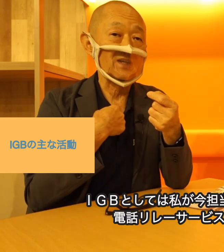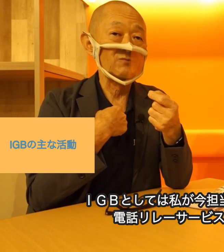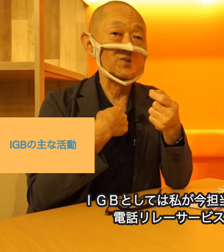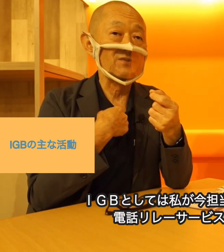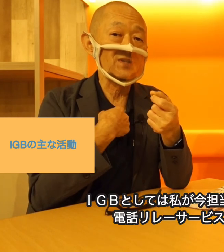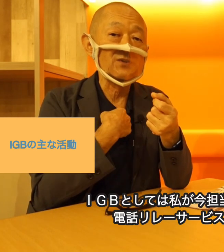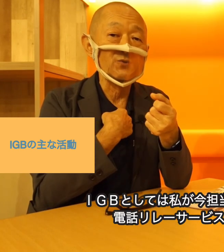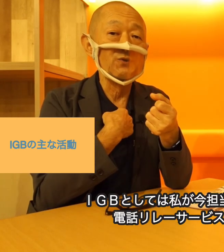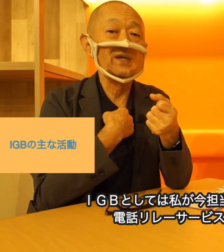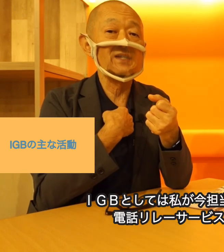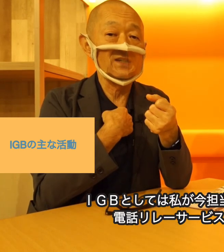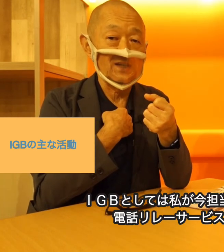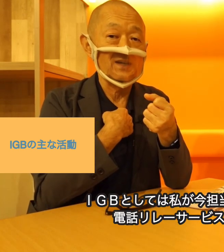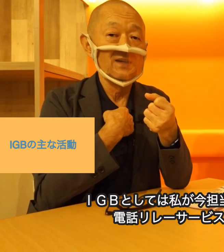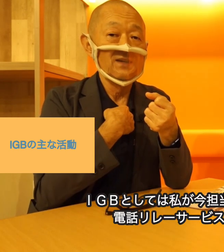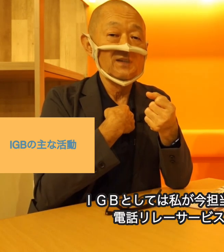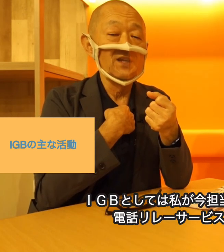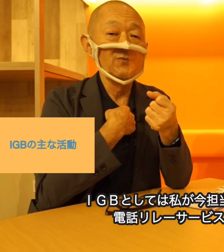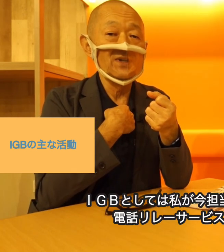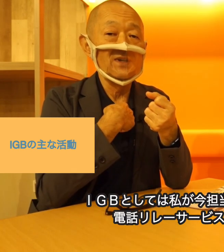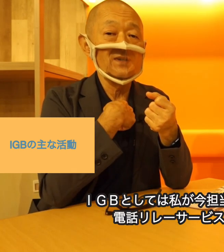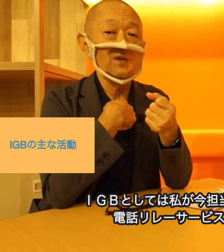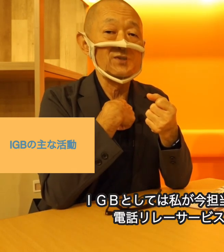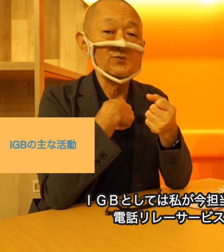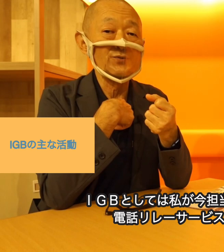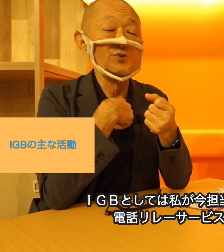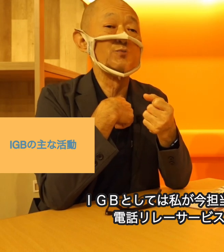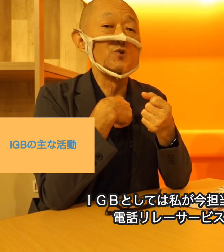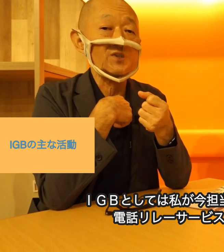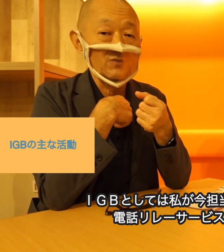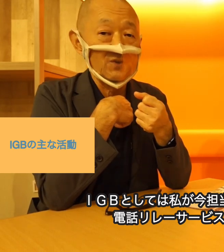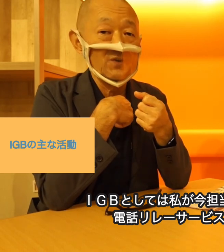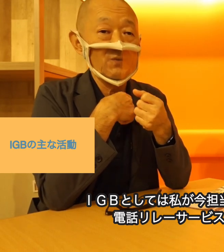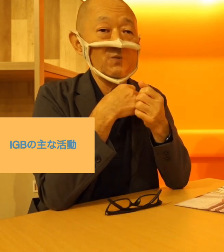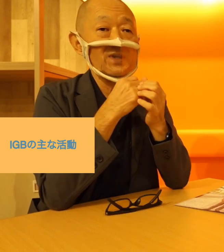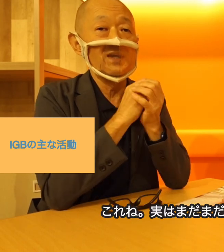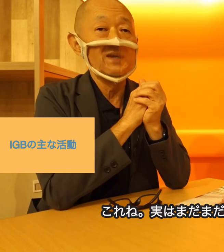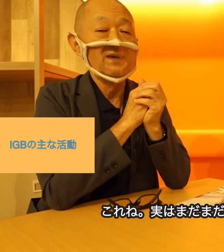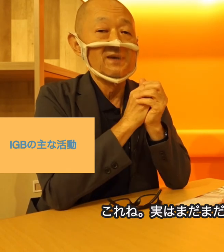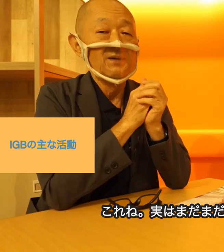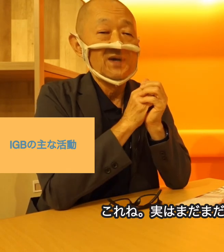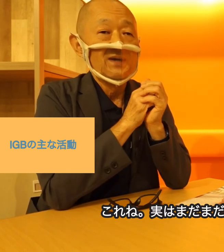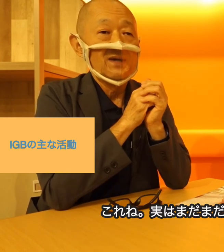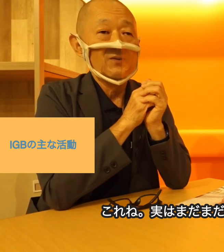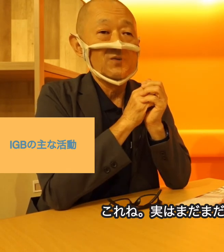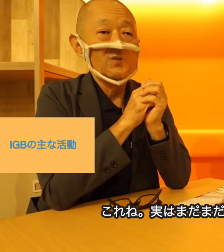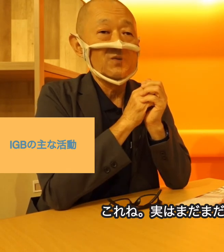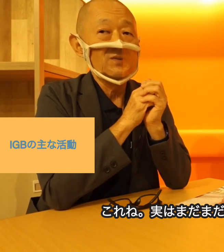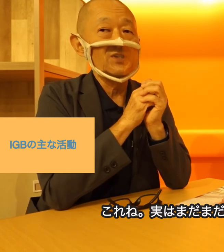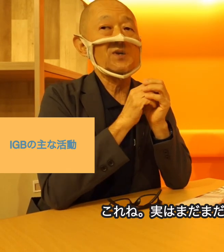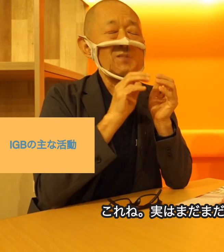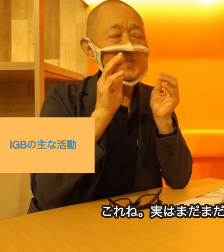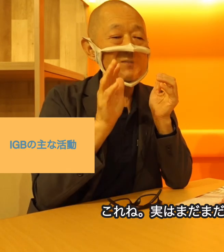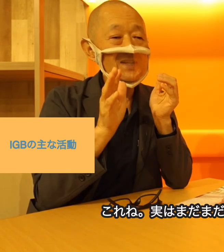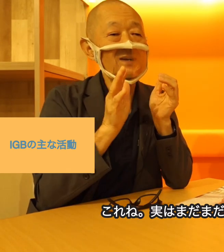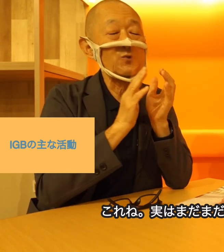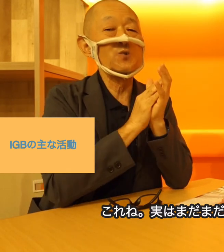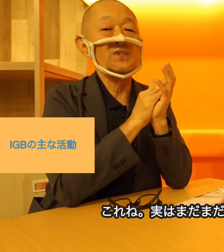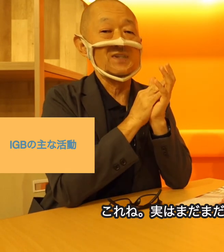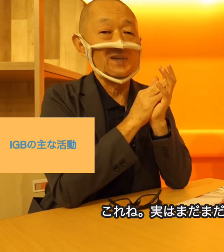当している、先ほどお話しした電話リレーサービス普及プロジェクト、これで実はまだまだご存じない